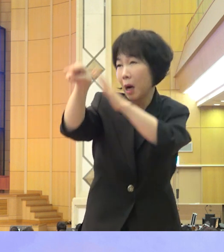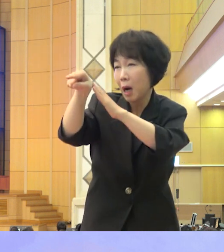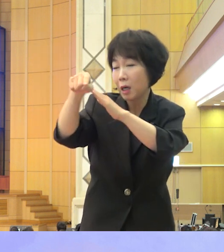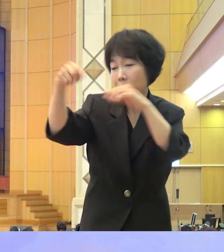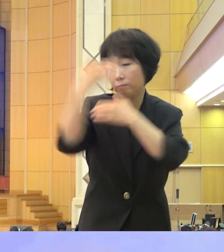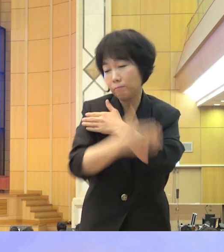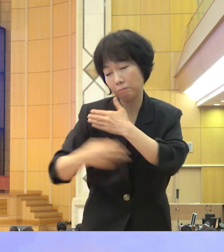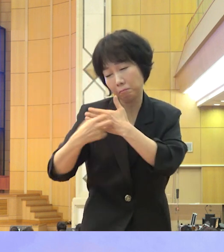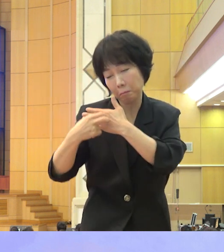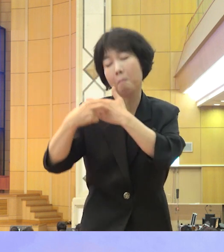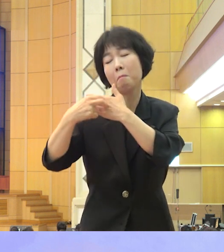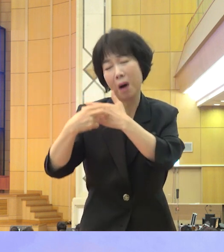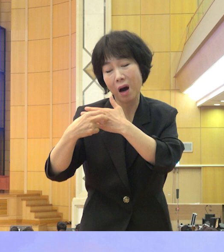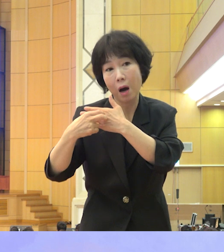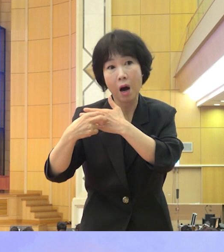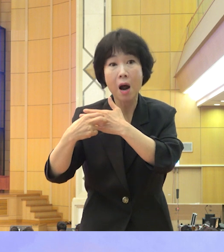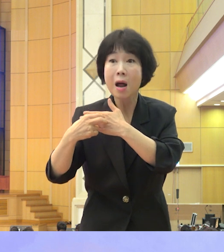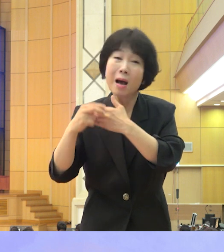6개월을 기다리는 겁니다.